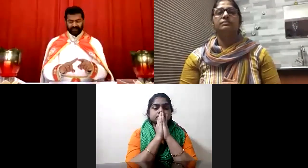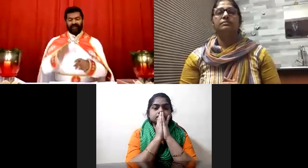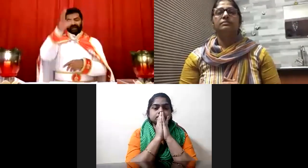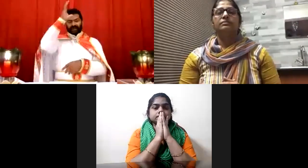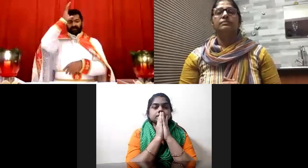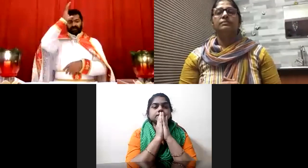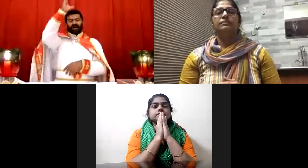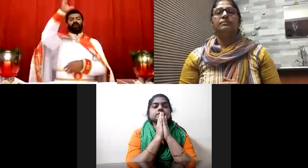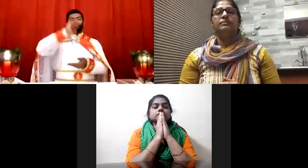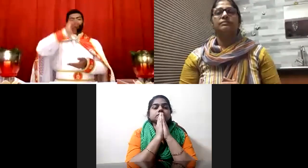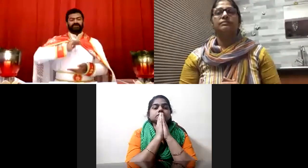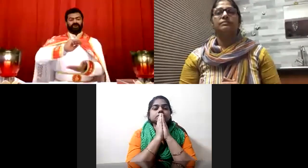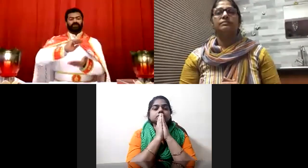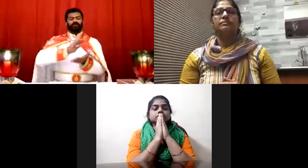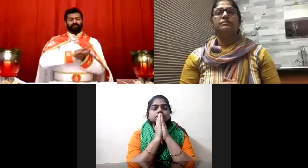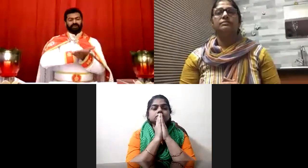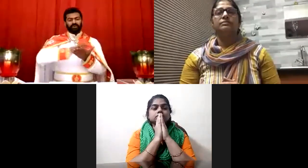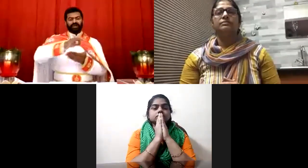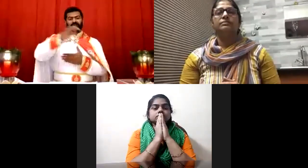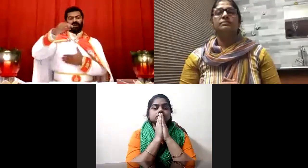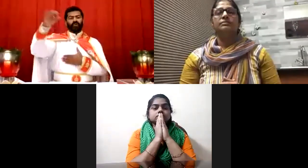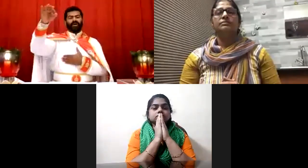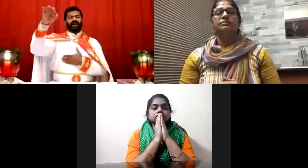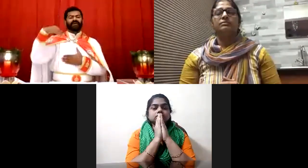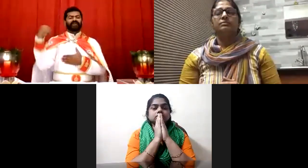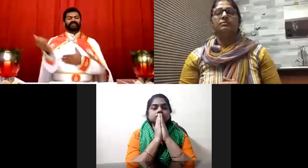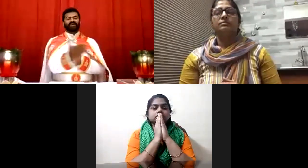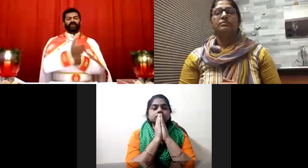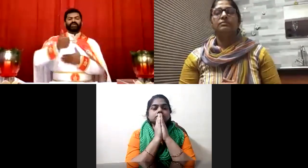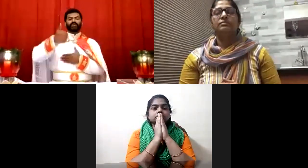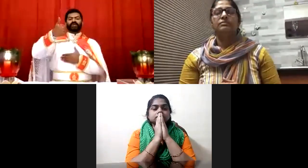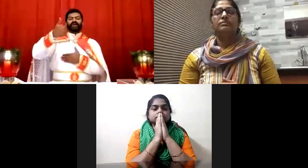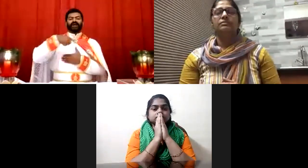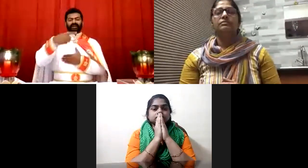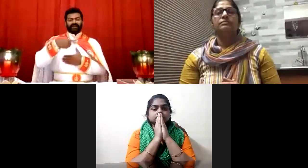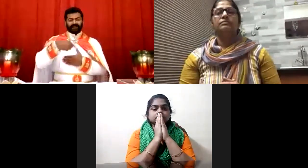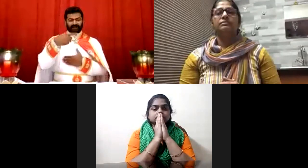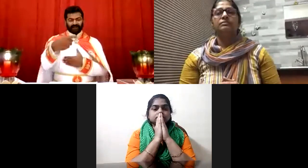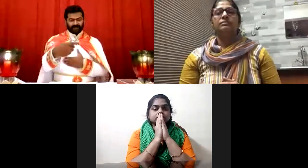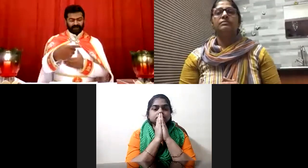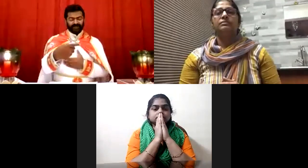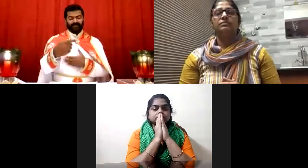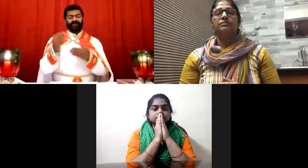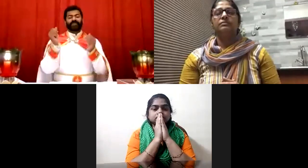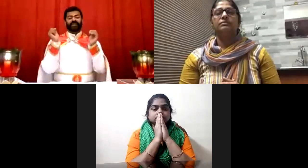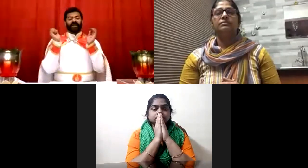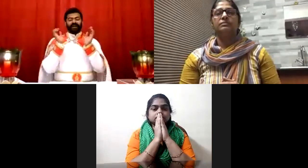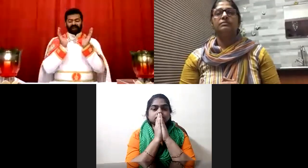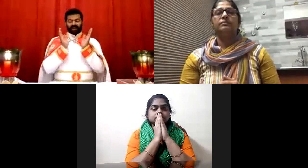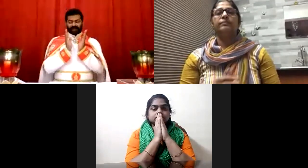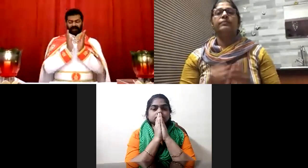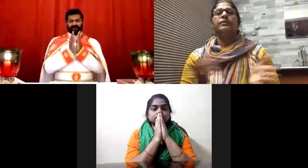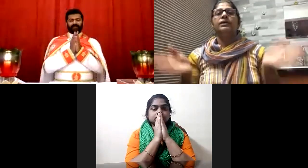ഉണ്ടായിരിക്കട്ടെ. പിതാവും പുത്രനും പരിശുദ്ധാത്മാവുമായ സർവേശ്വര എന്നേക്കും.